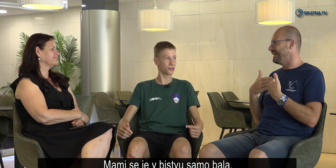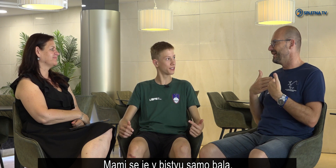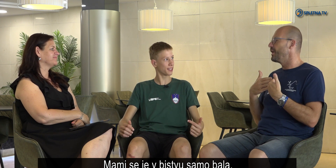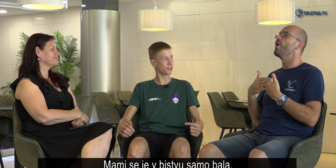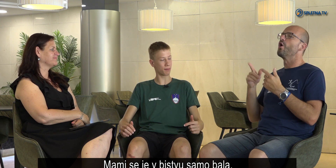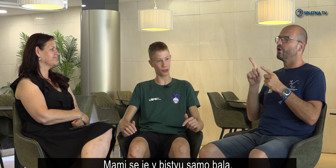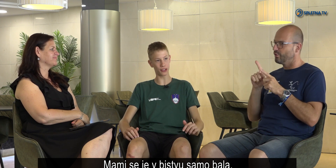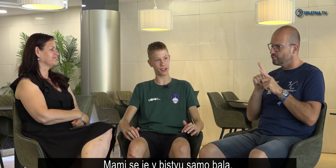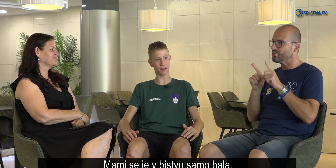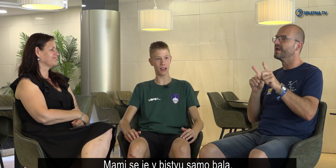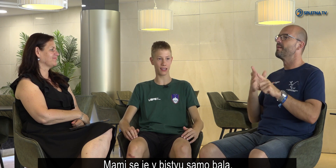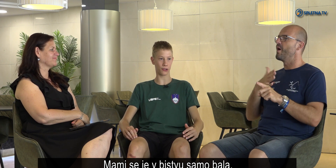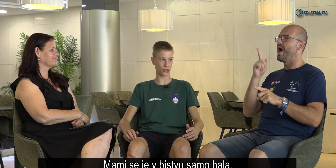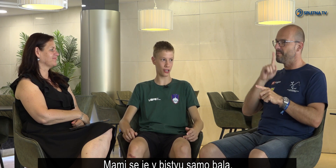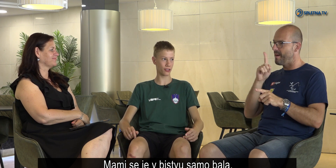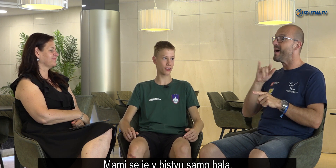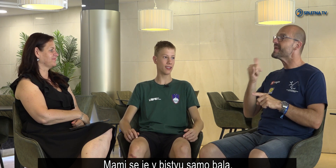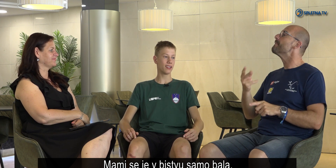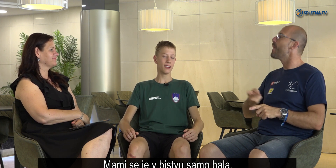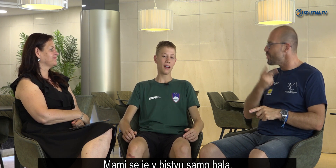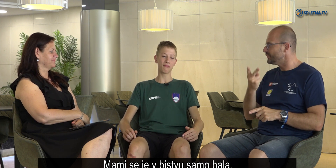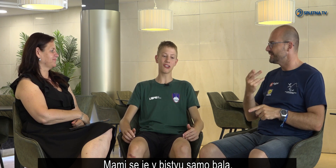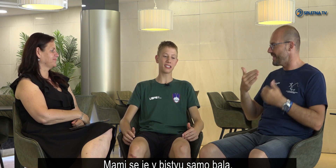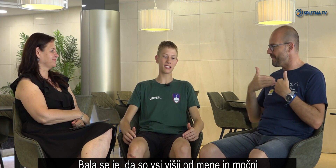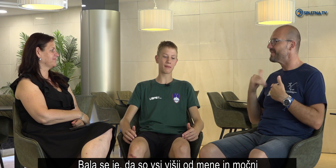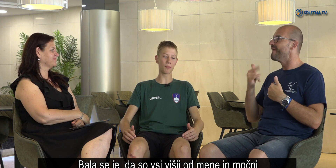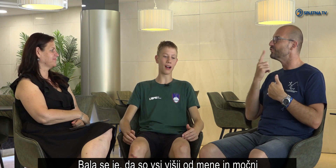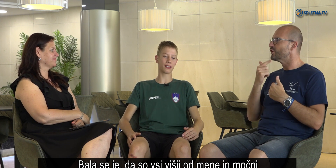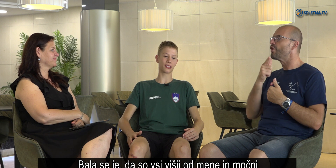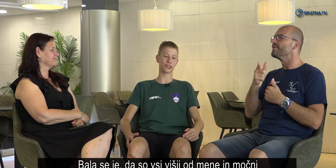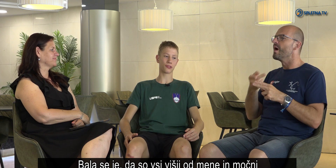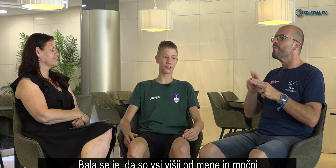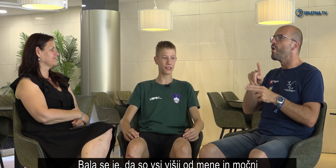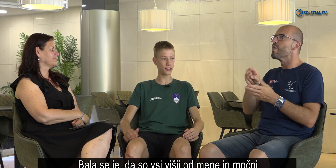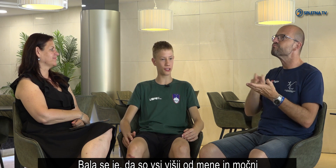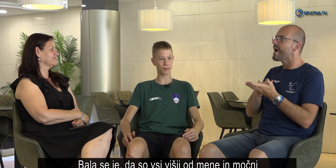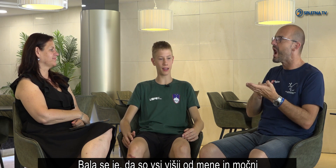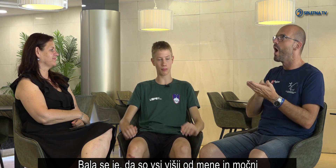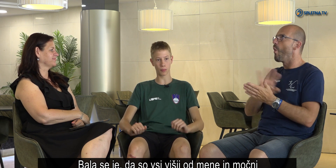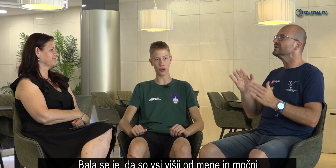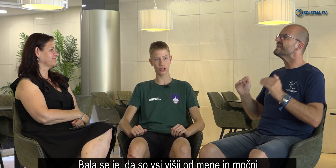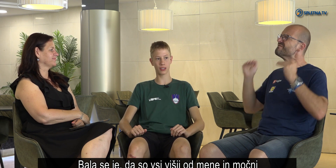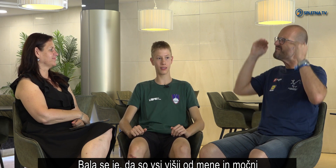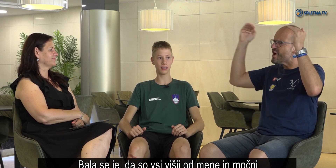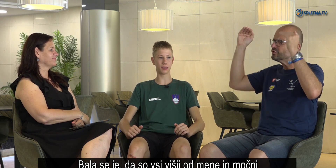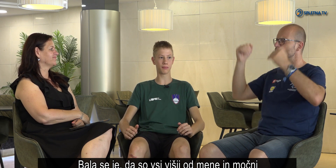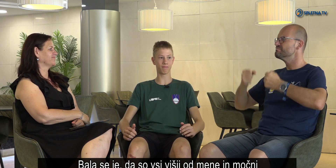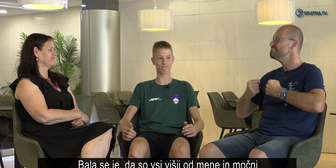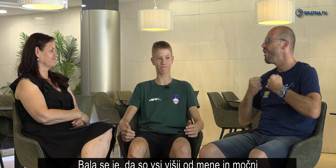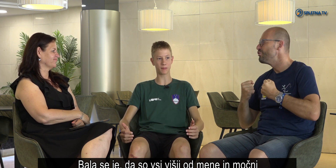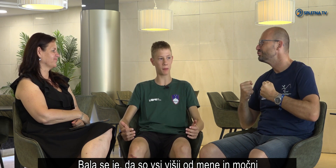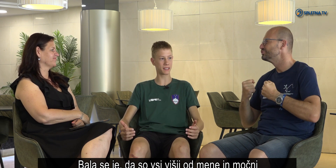Drugače njej tudi zdaj je ponosna na mene, je všeč. Ampak ona se je samo bala, da so vsi višji od mene, bolj močni in